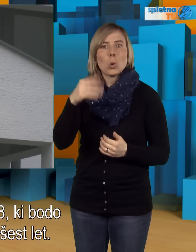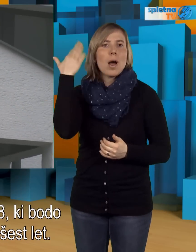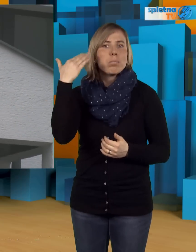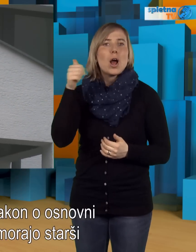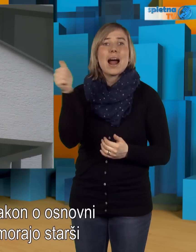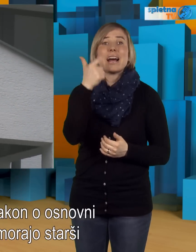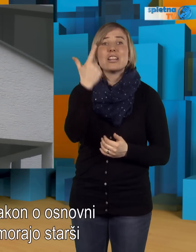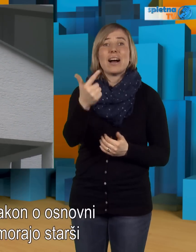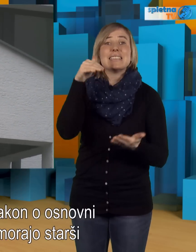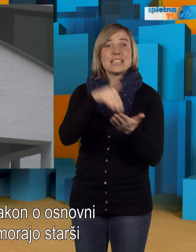Teh je bilo